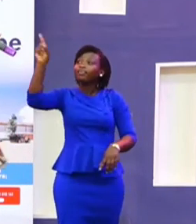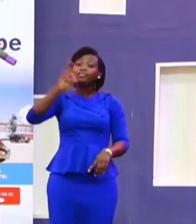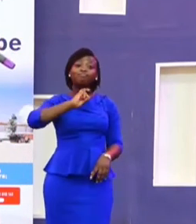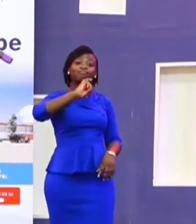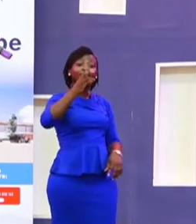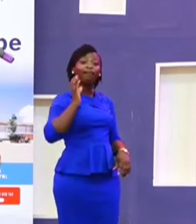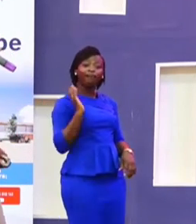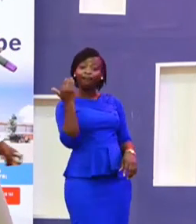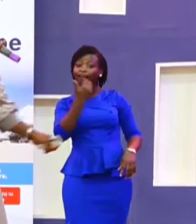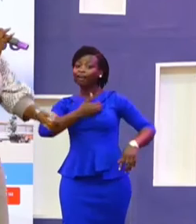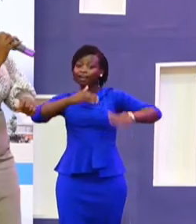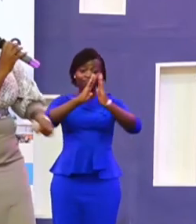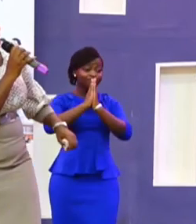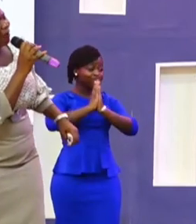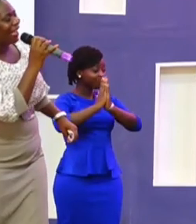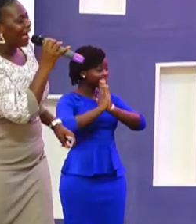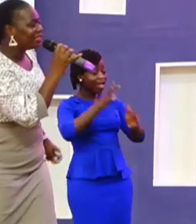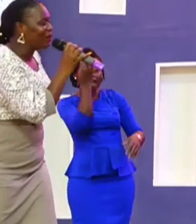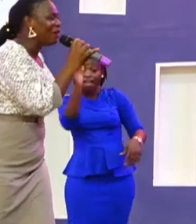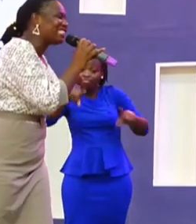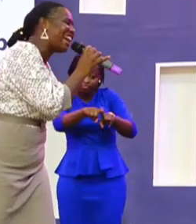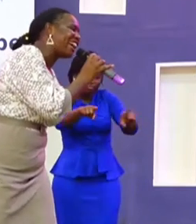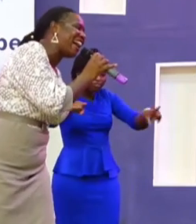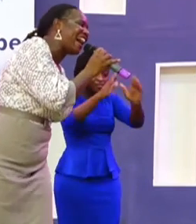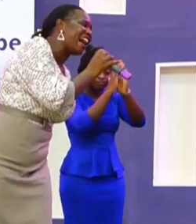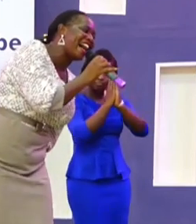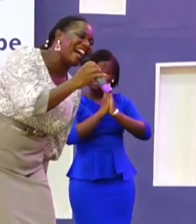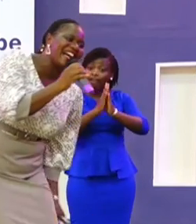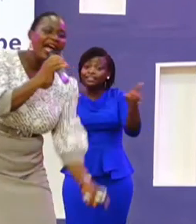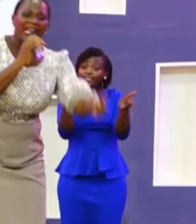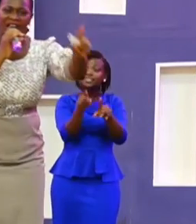kusaba kwa fe Kwetu sabanga tumwetaga